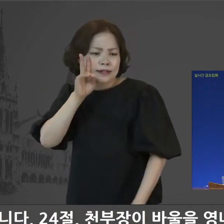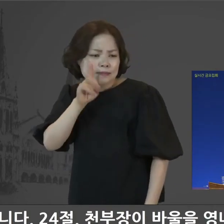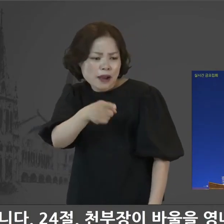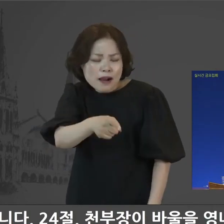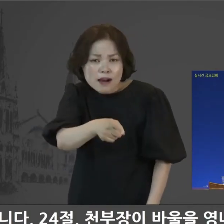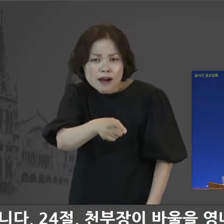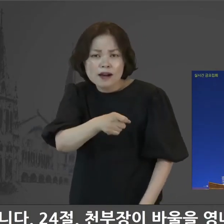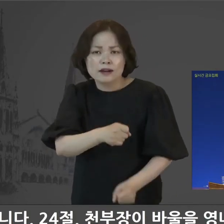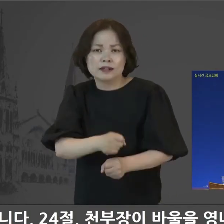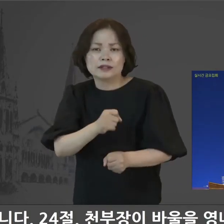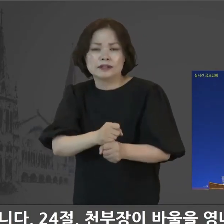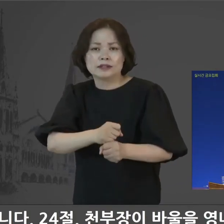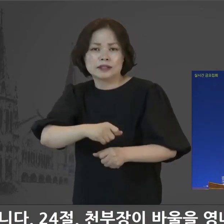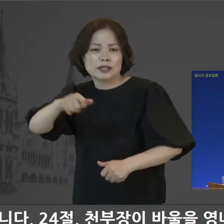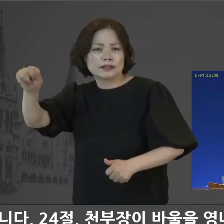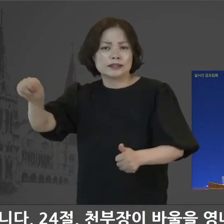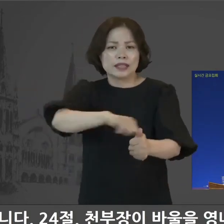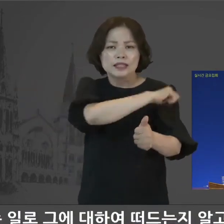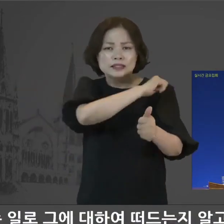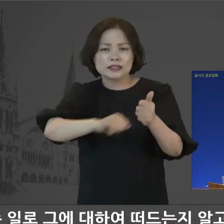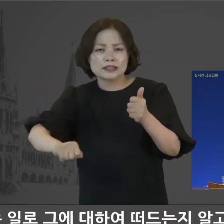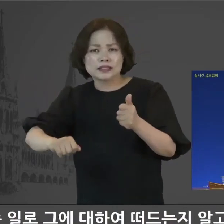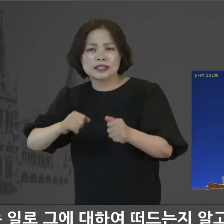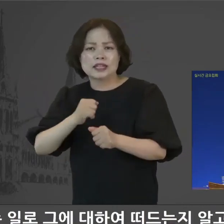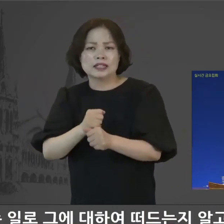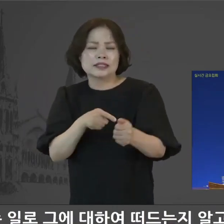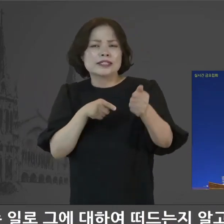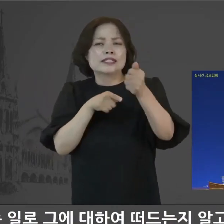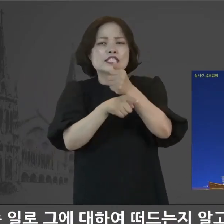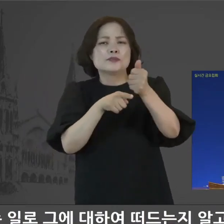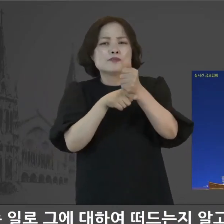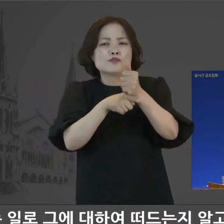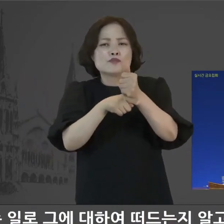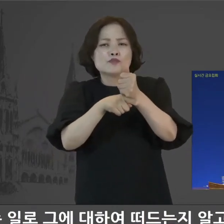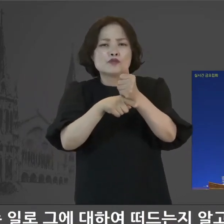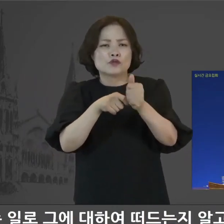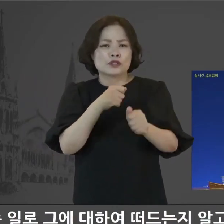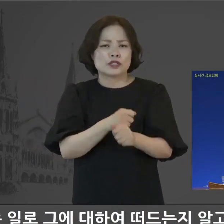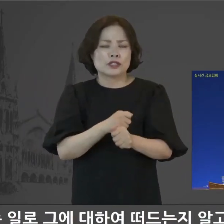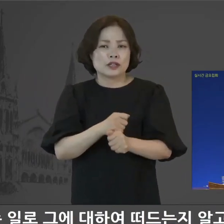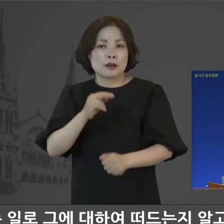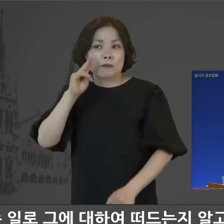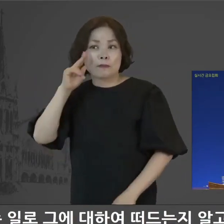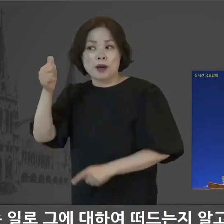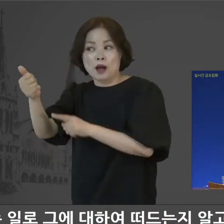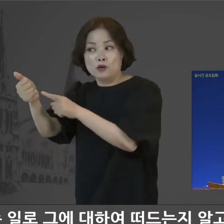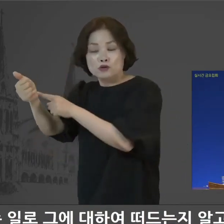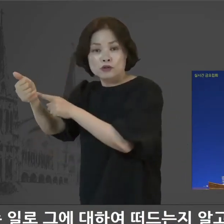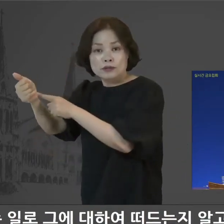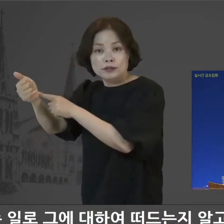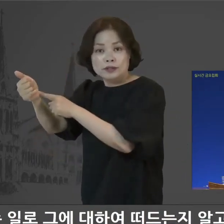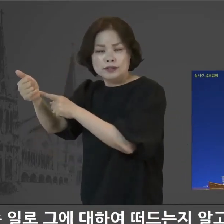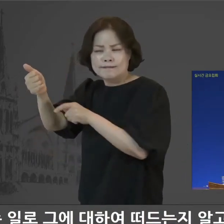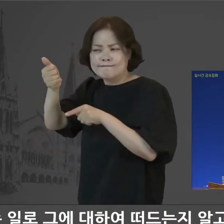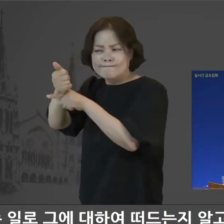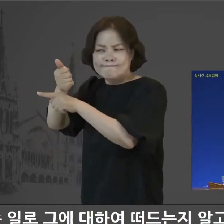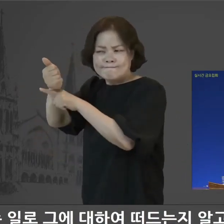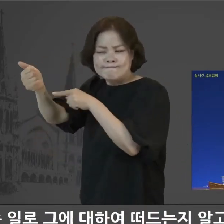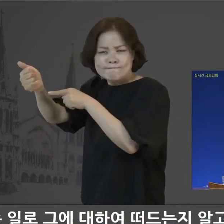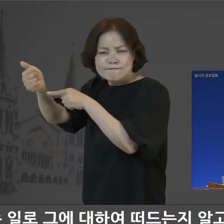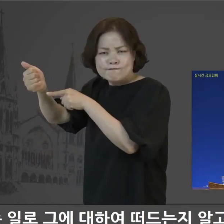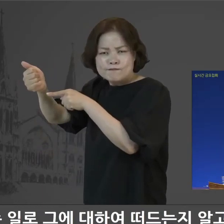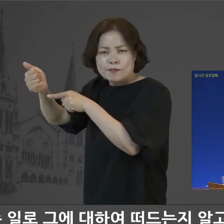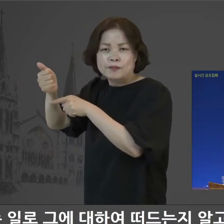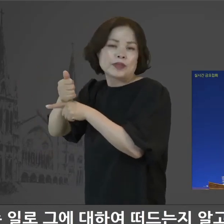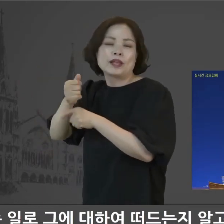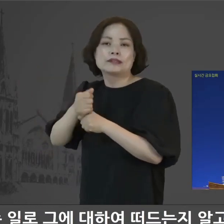알고자 하여 채찍질하며 신문하려 한대. 이제 바울을 한번 이제 좀 이제 신문을 해서